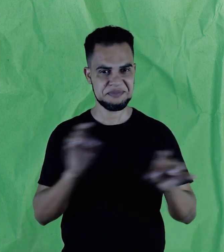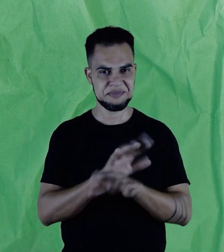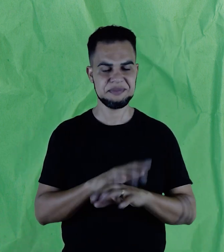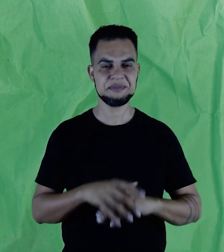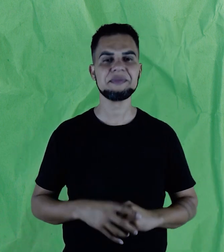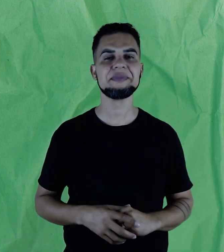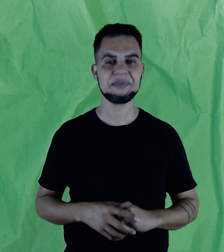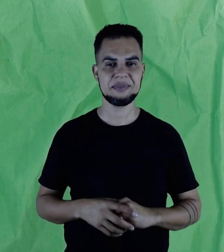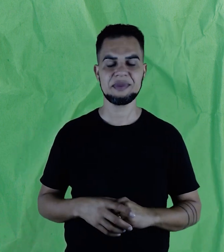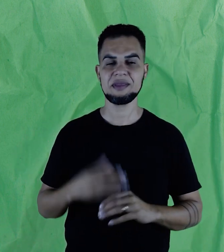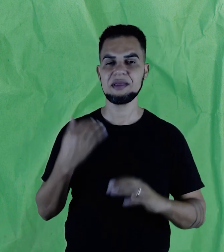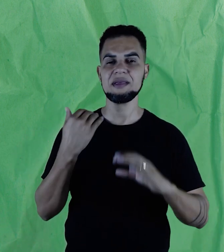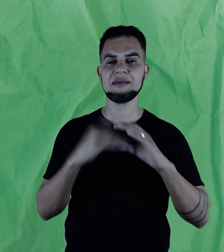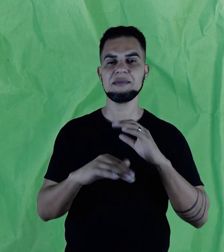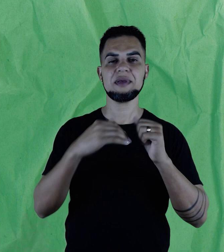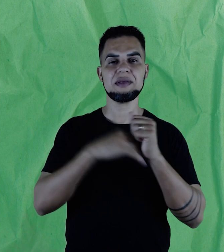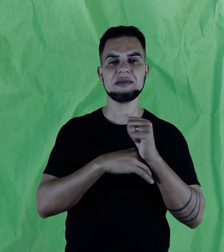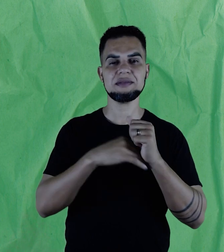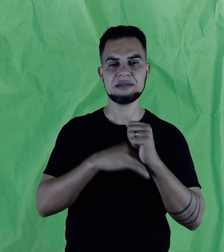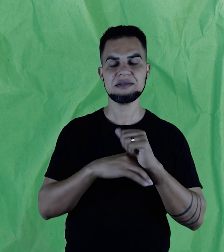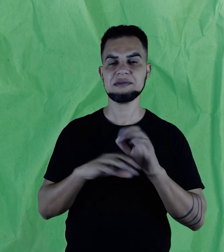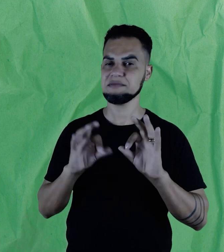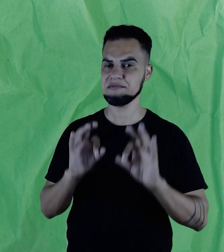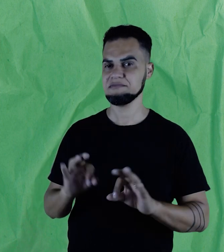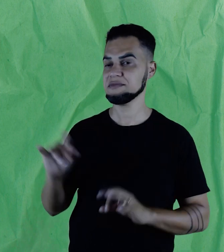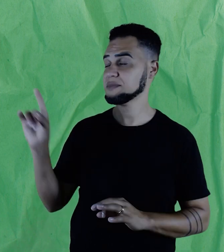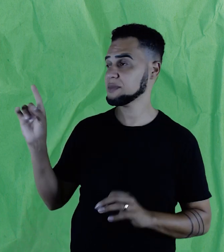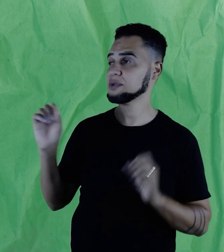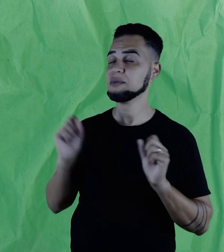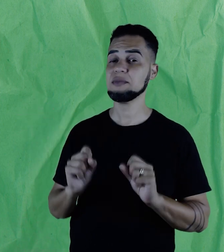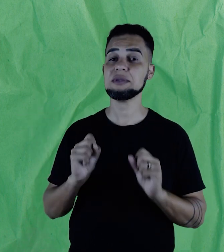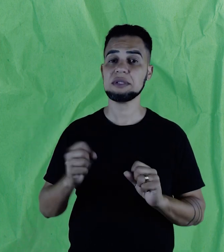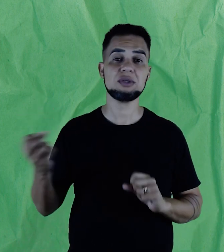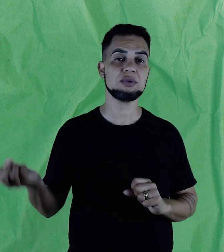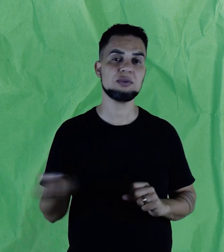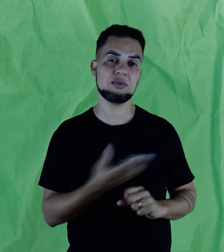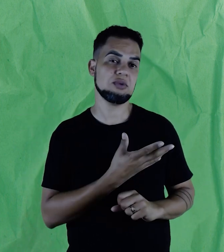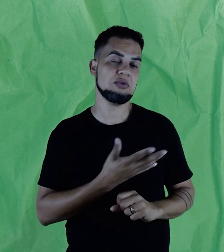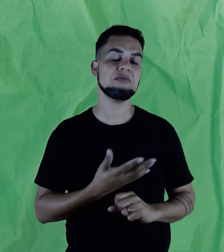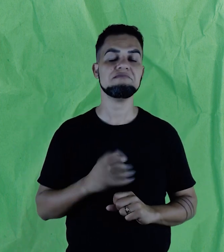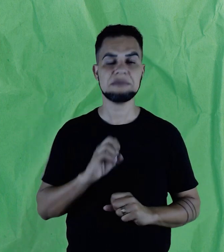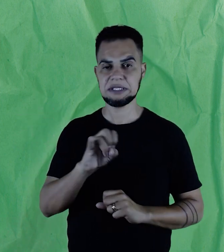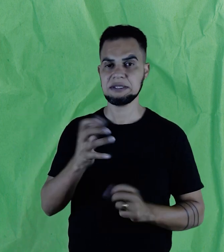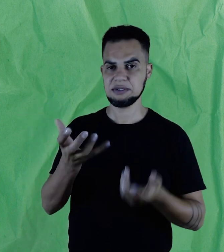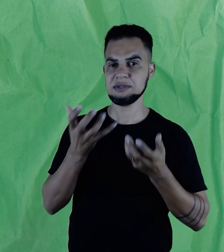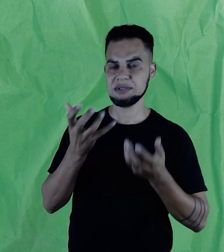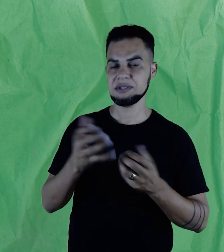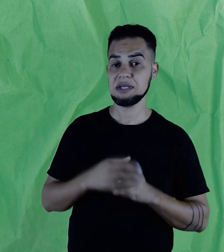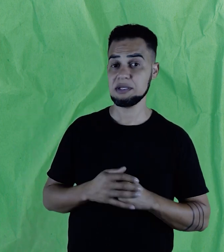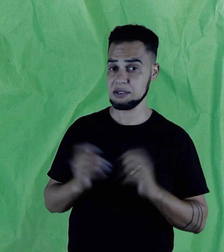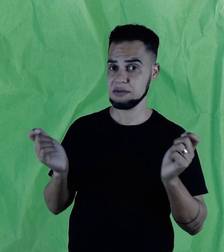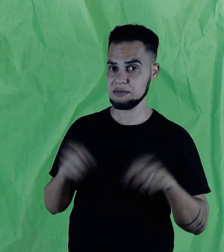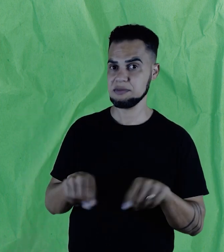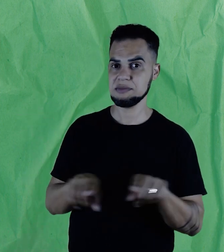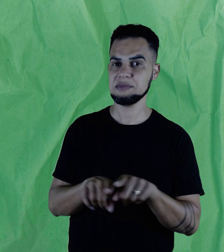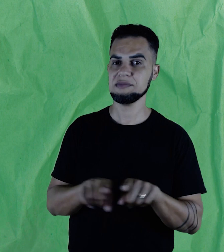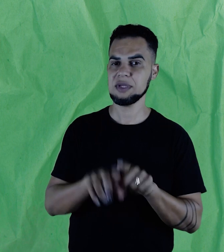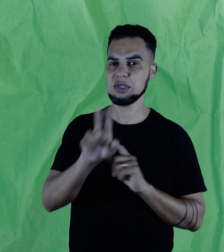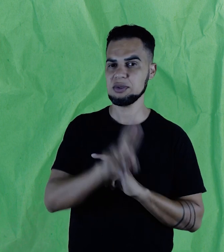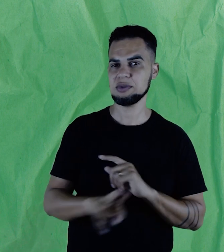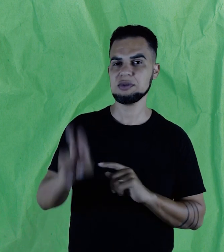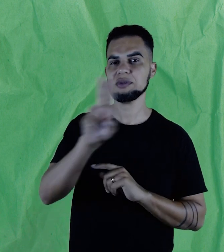Pronto, né? E-mail e senha está ativado. Poderia ter um novo fornecedor aqui se eu quisesse. Eu posso vir aqui